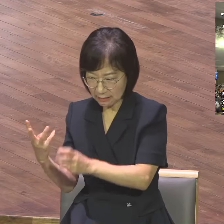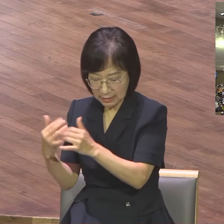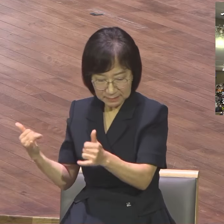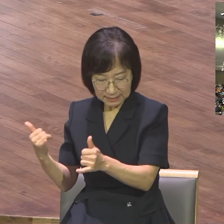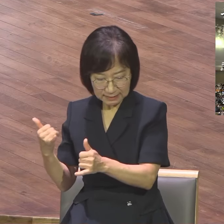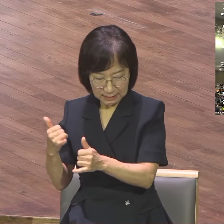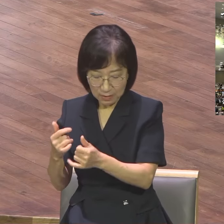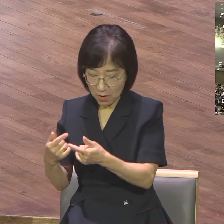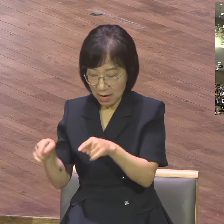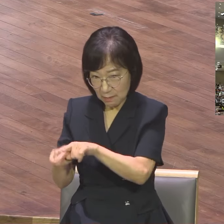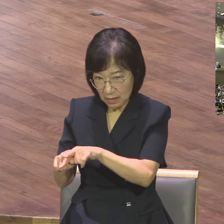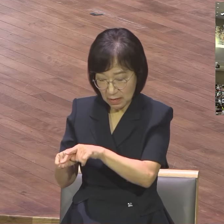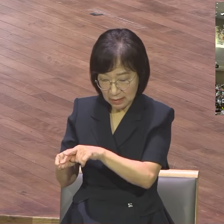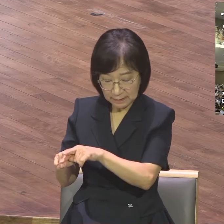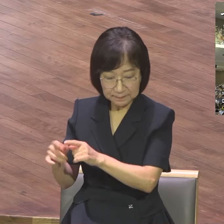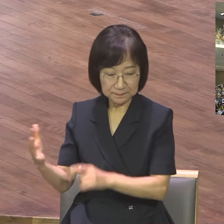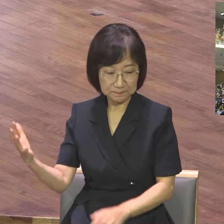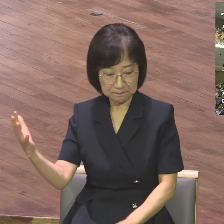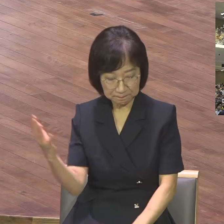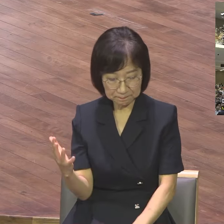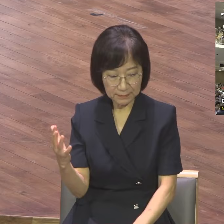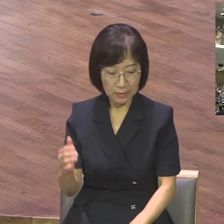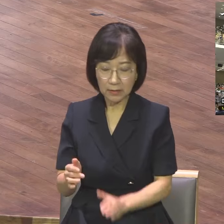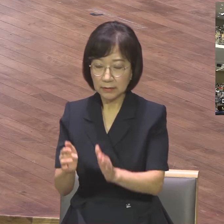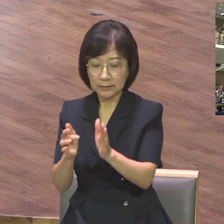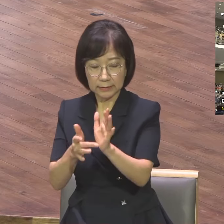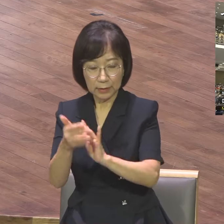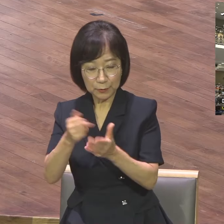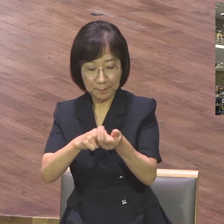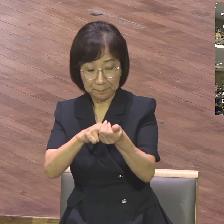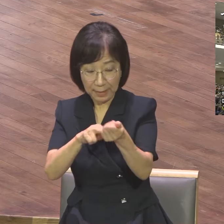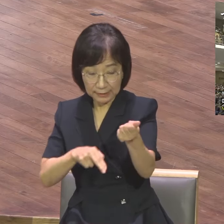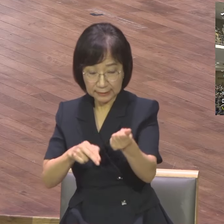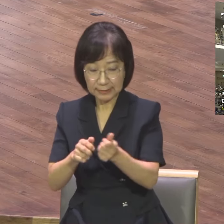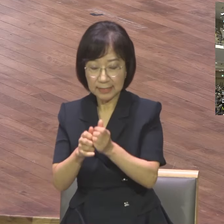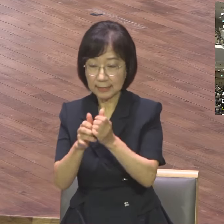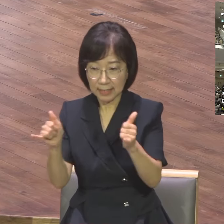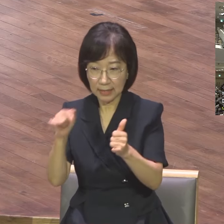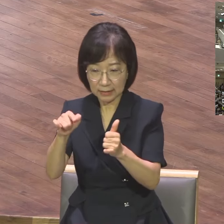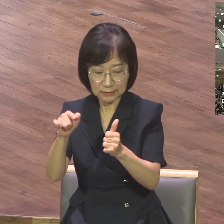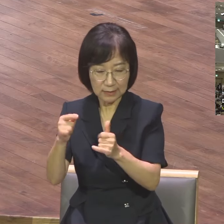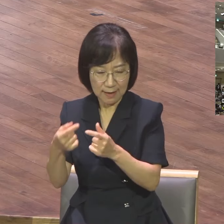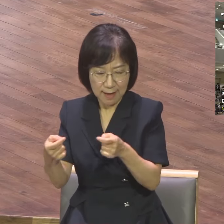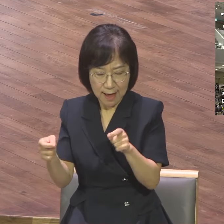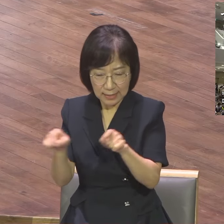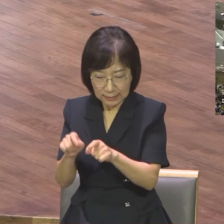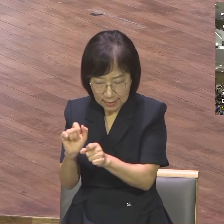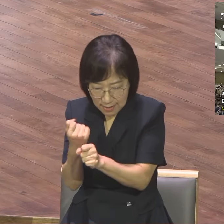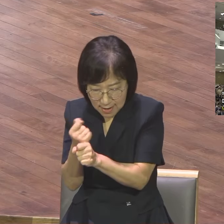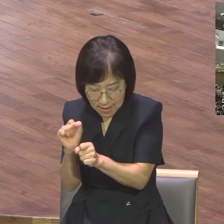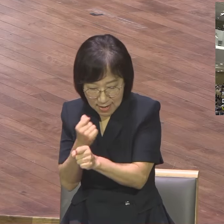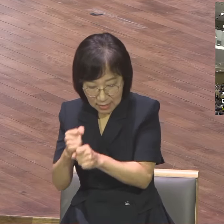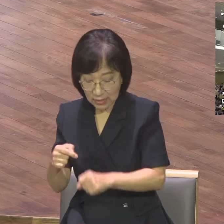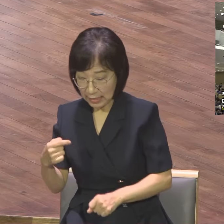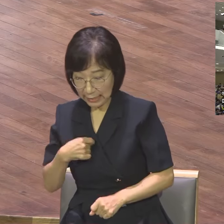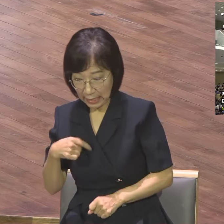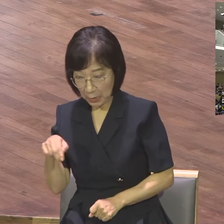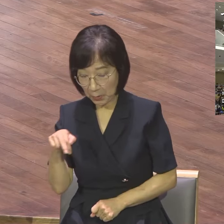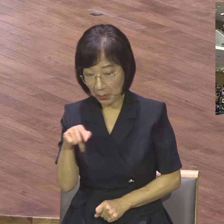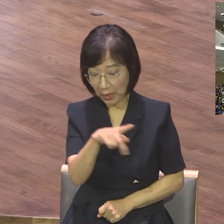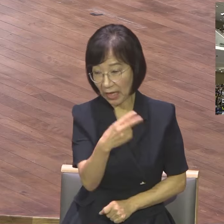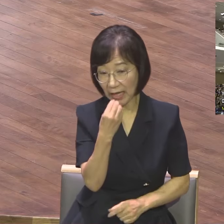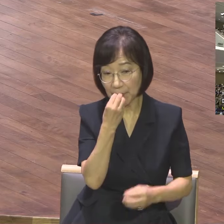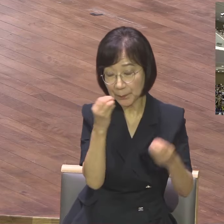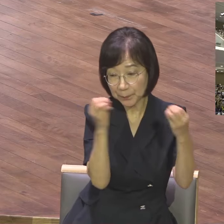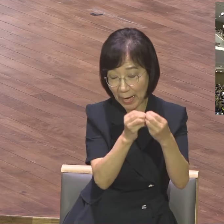가지고 그와 함께 왔더라 하였더라. 예수를 파는 자가 이미 그들과 군호를 짜 이르되 내가